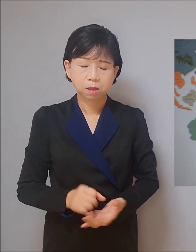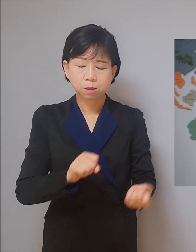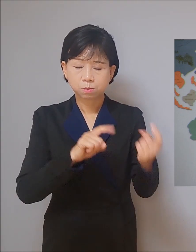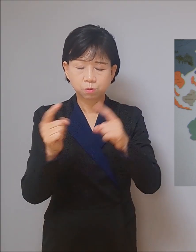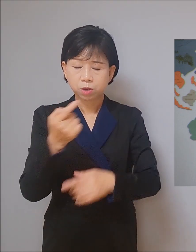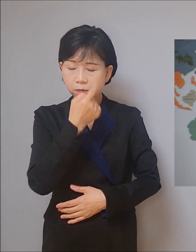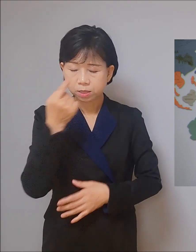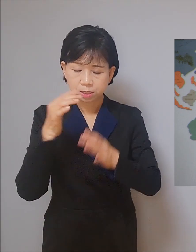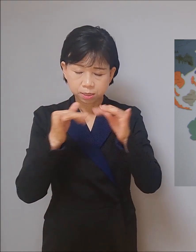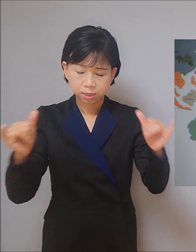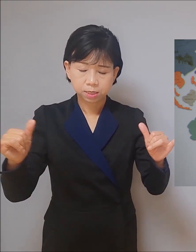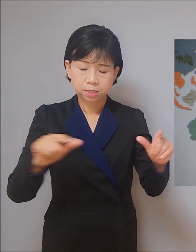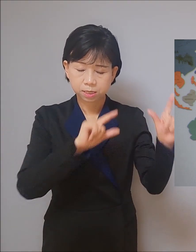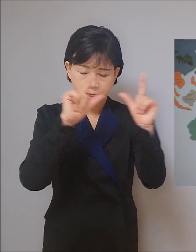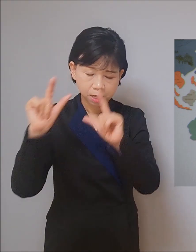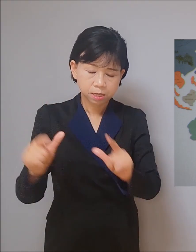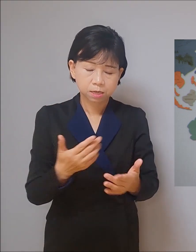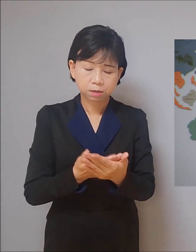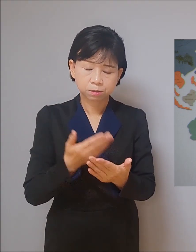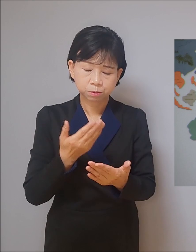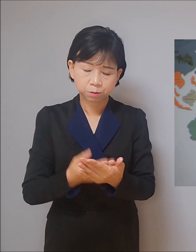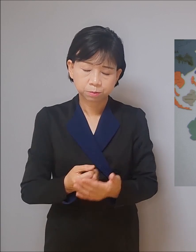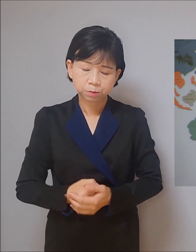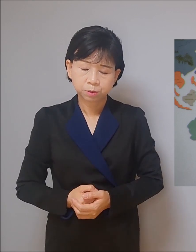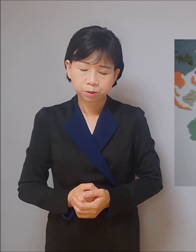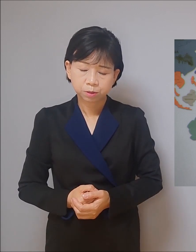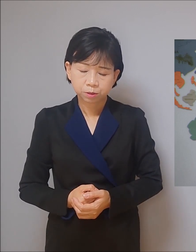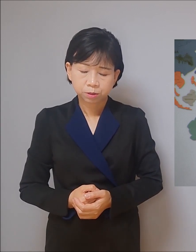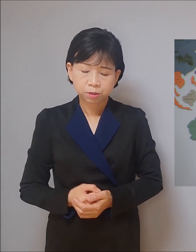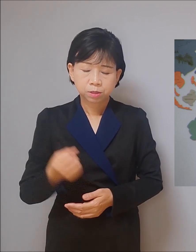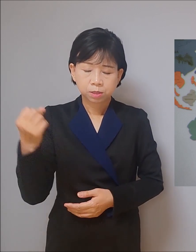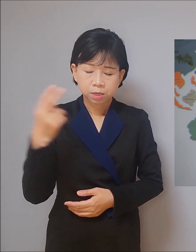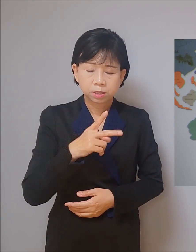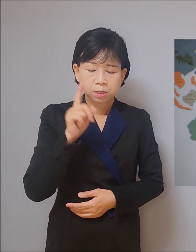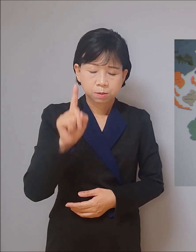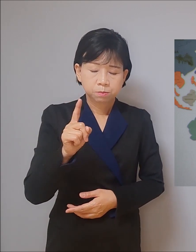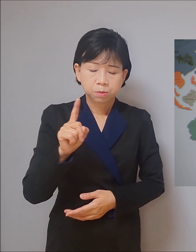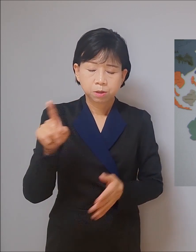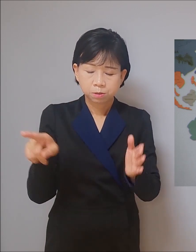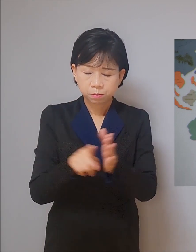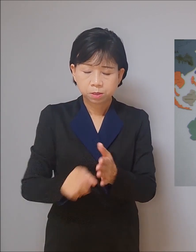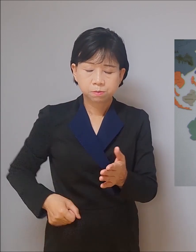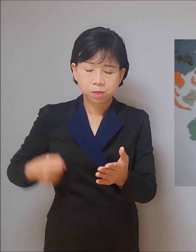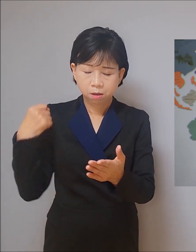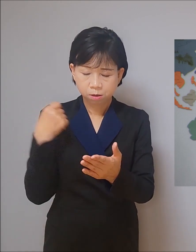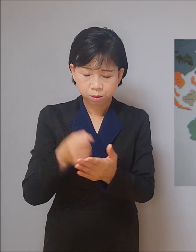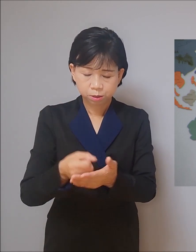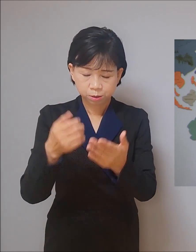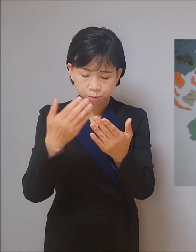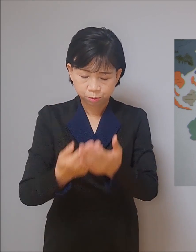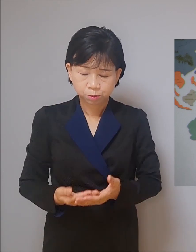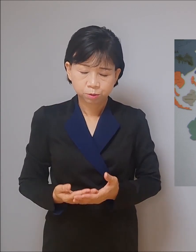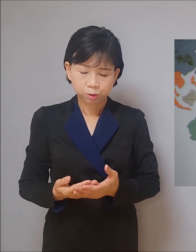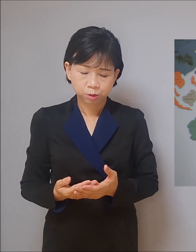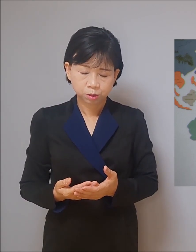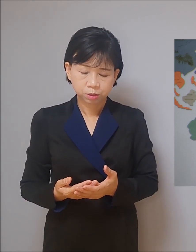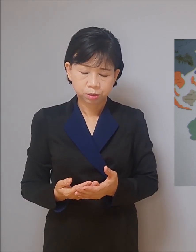부활의 증인으로 우리 살아가게 하여 주시옵소서. 다시 한번 믿음의 결단을 할 수 있게 하여